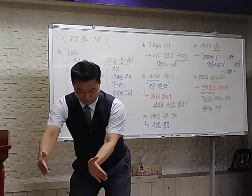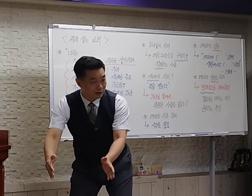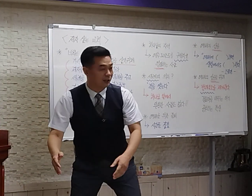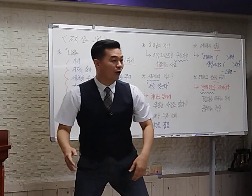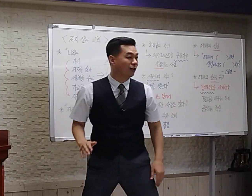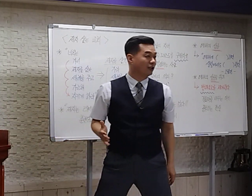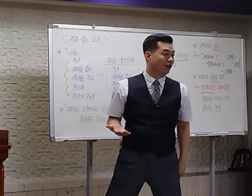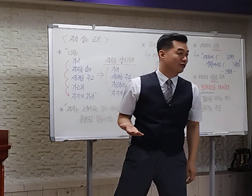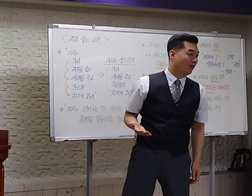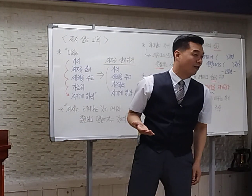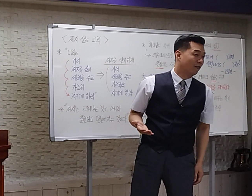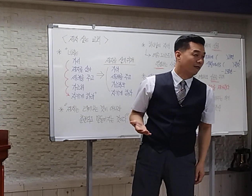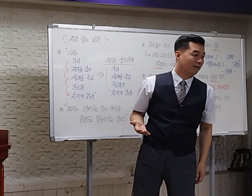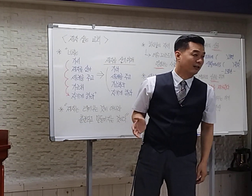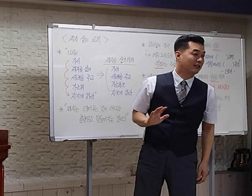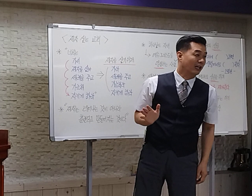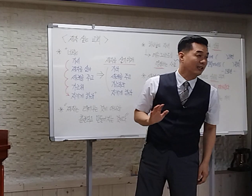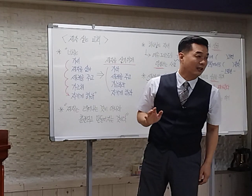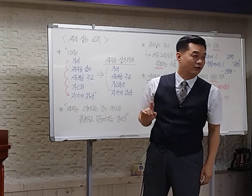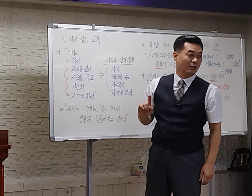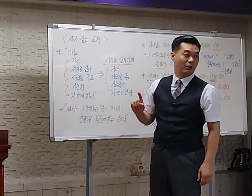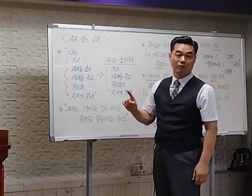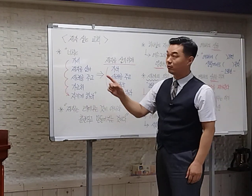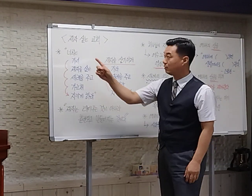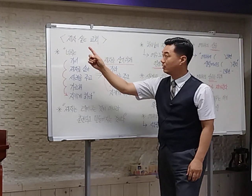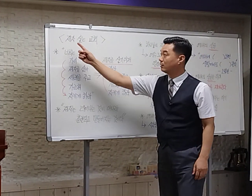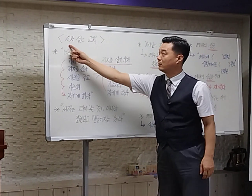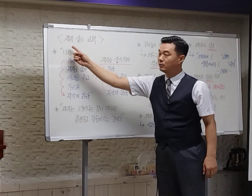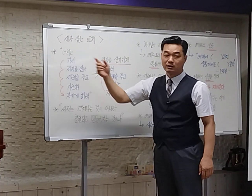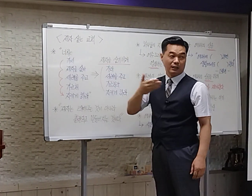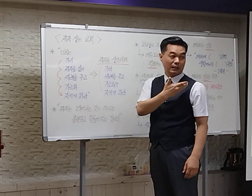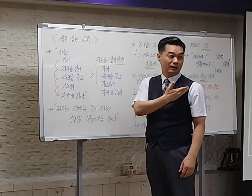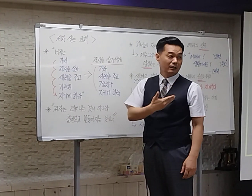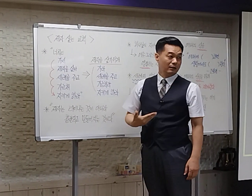이렇게 나와야 되잖아요, 그죠? 근데 그게 아니니까 어떻게 해야 돼요? 제자를